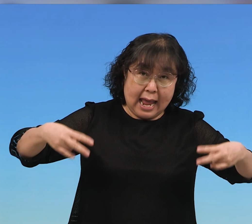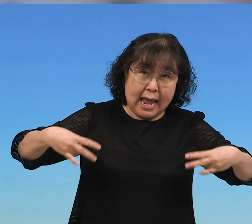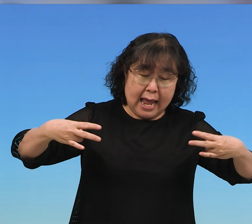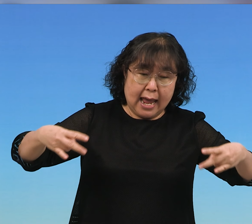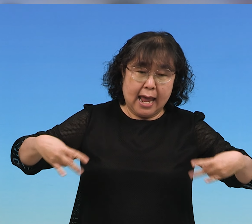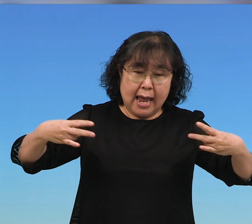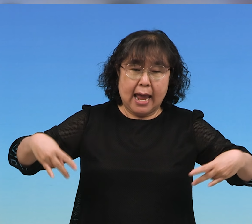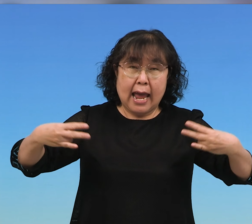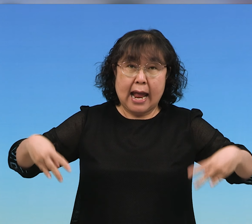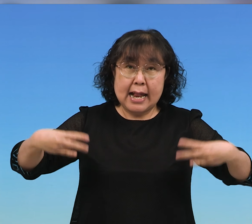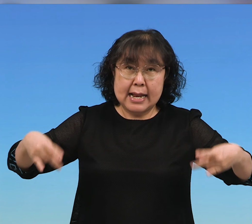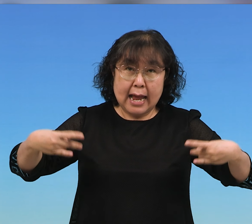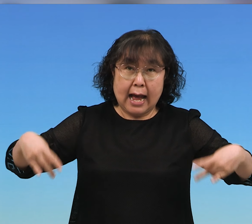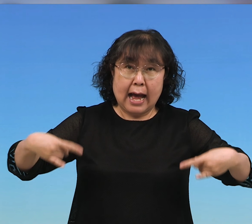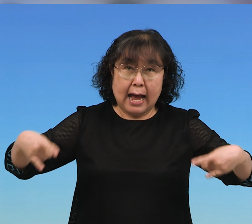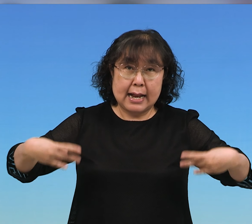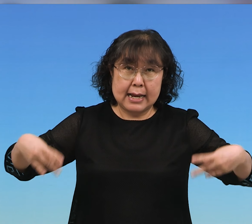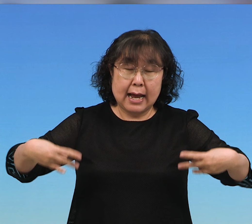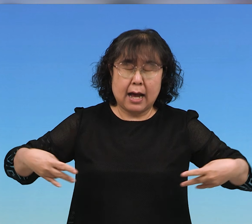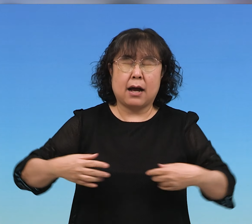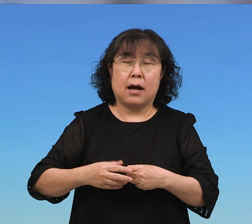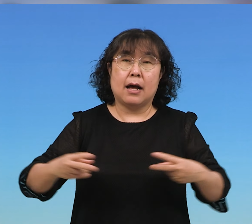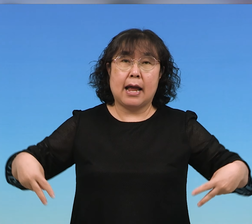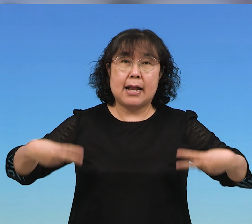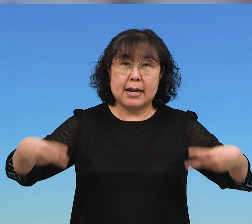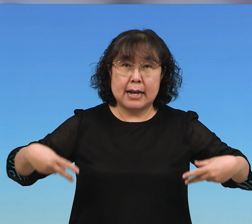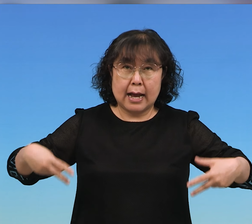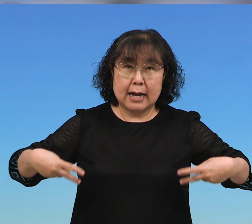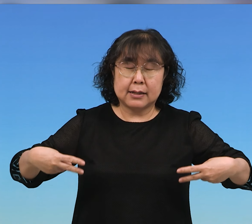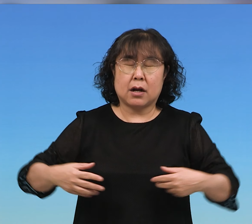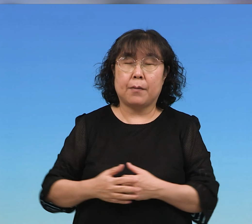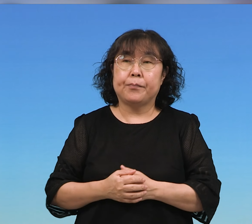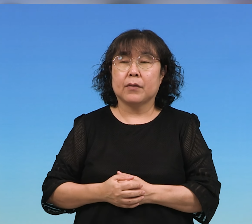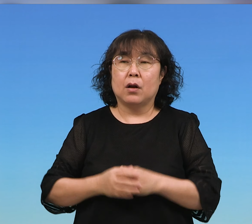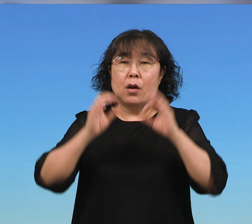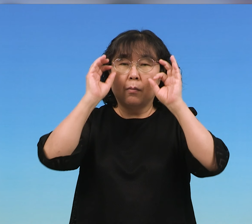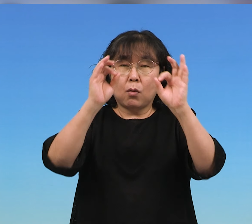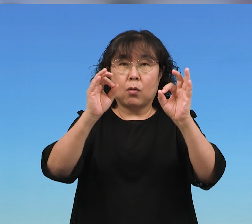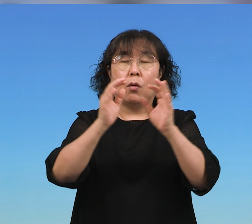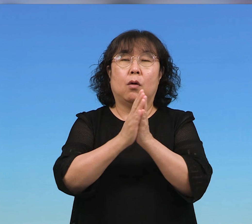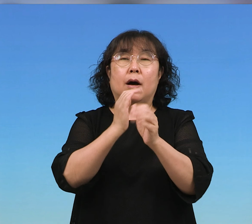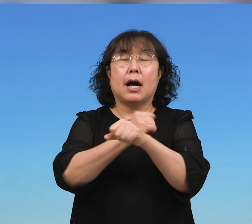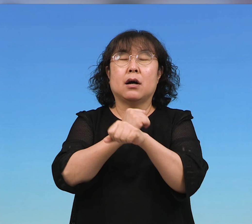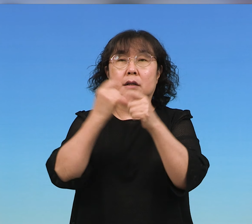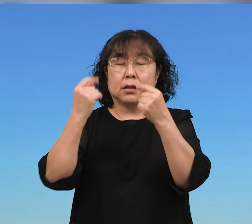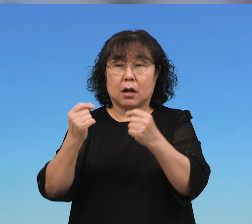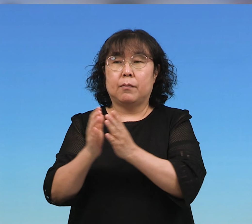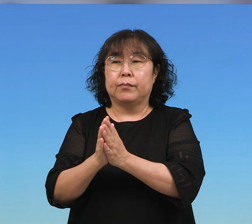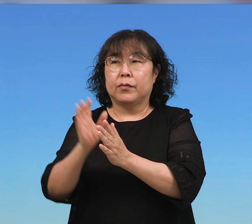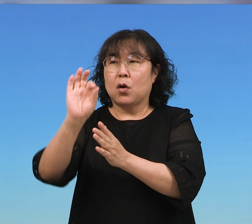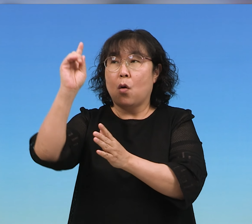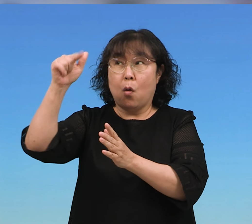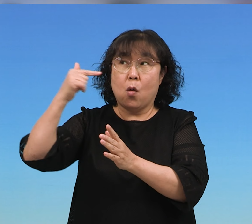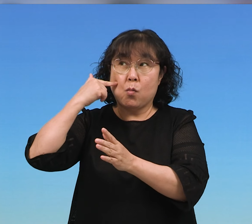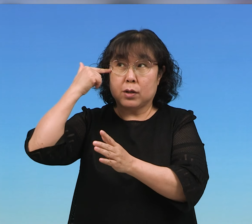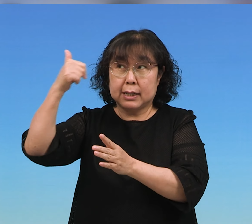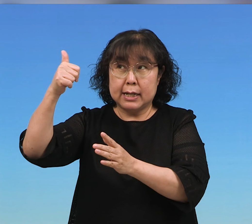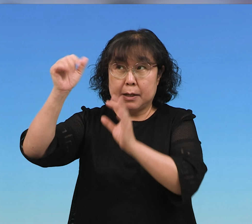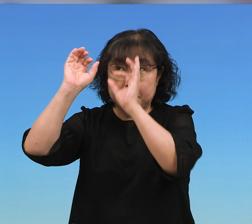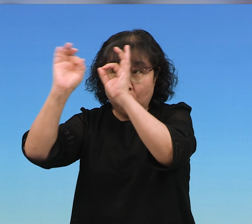달라고 구했던 엘리사의 심정이 그랬을 것 같아요. 하나님, 저에게도 우리 옥 목사님과 같은 영감을 허락해